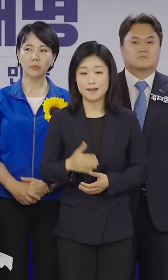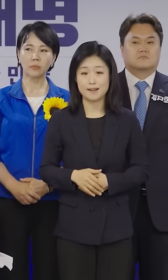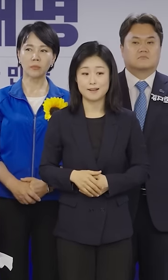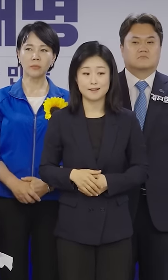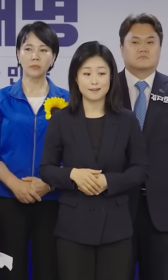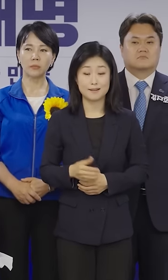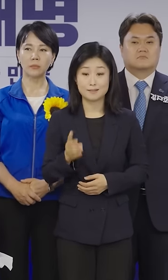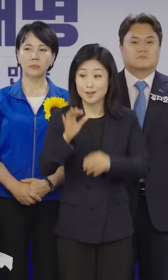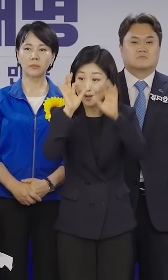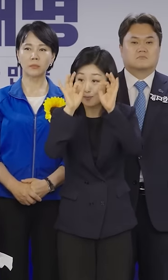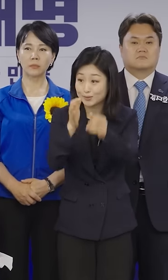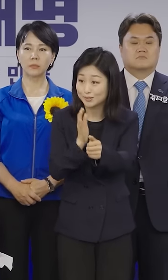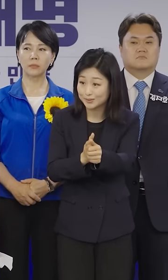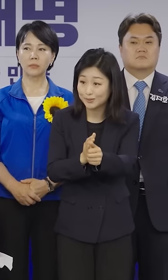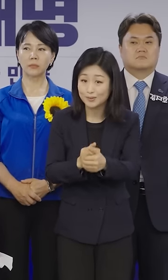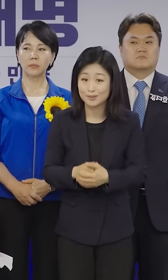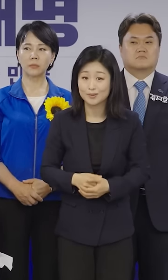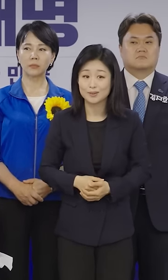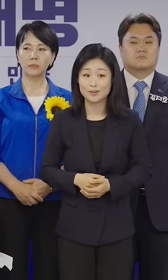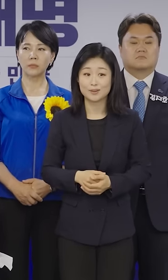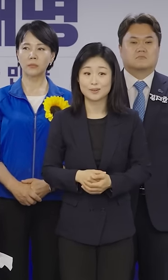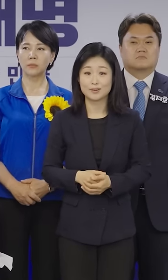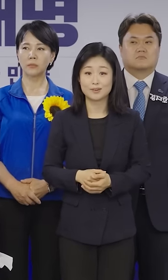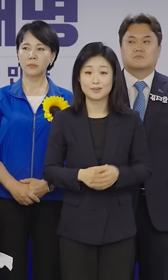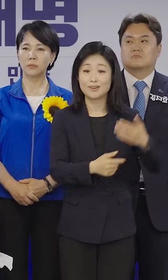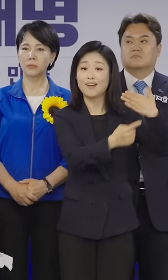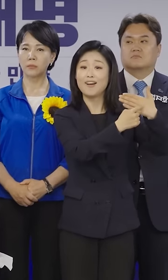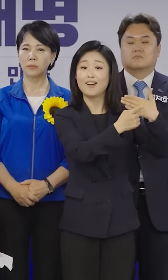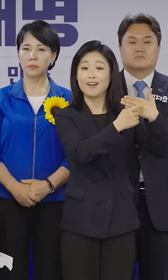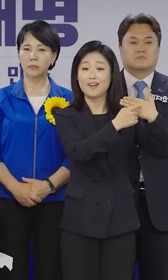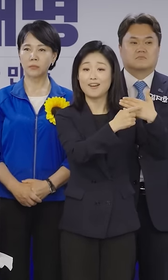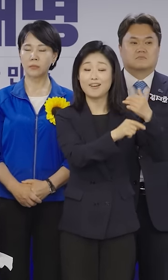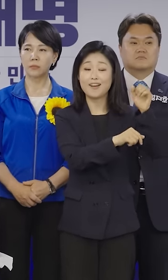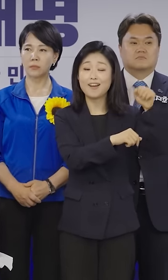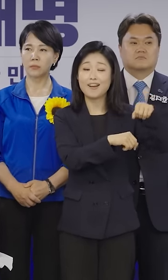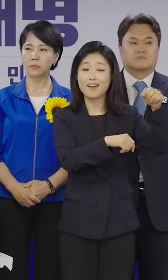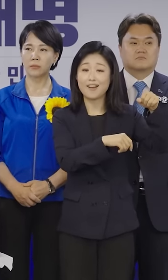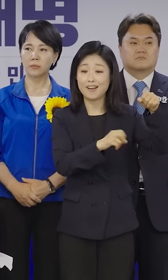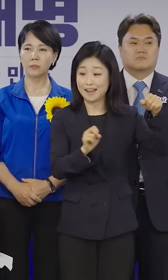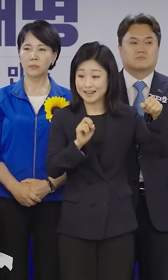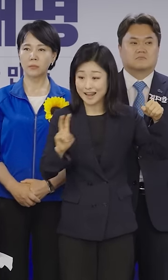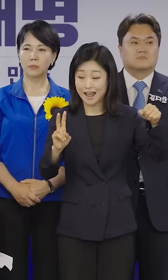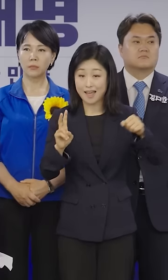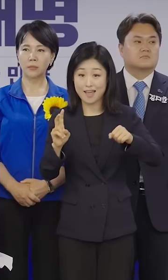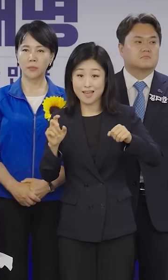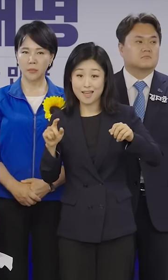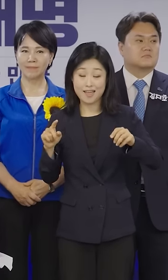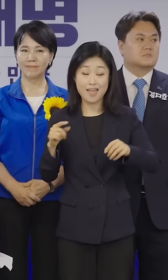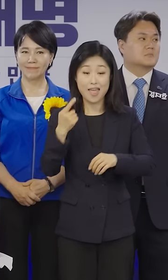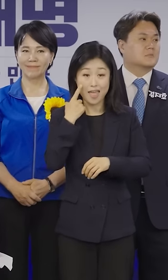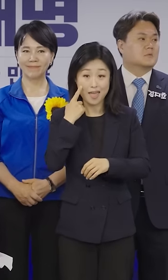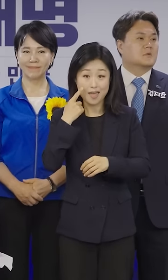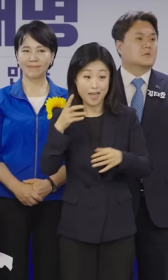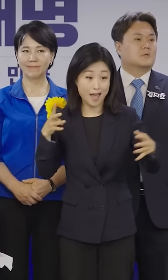그런데 보셨지 않습니까? 하는 척 하더니 야당이 하자고 하니까 반대로 갑니다.